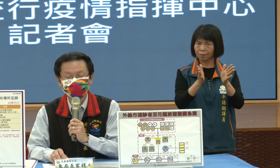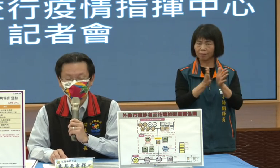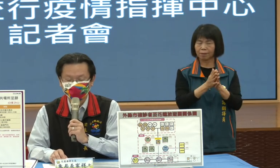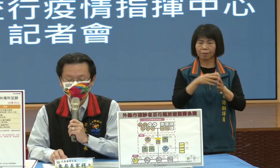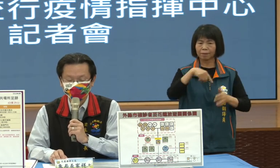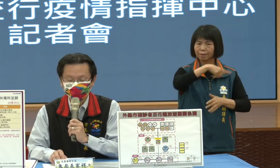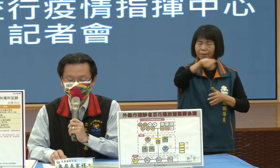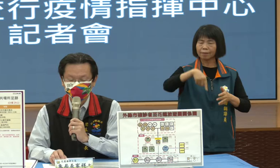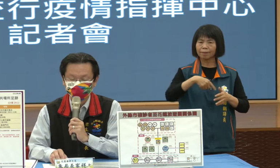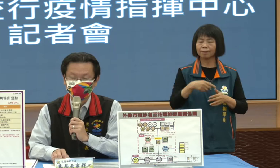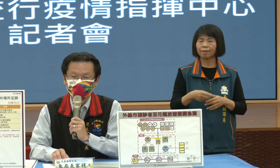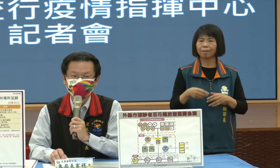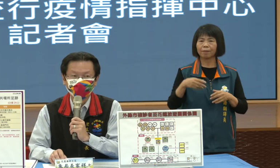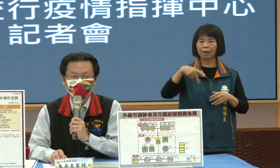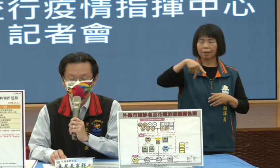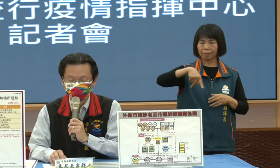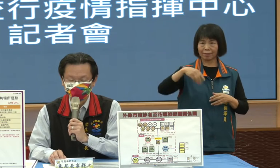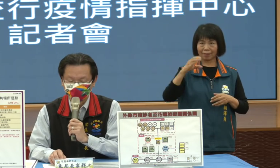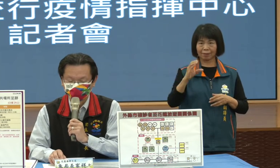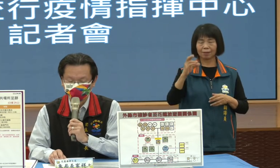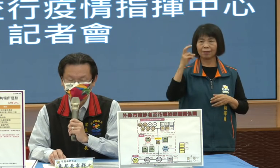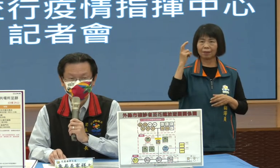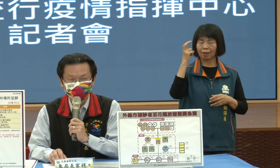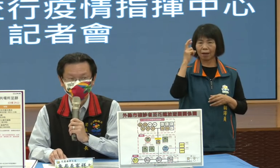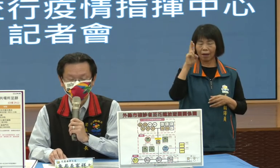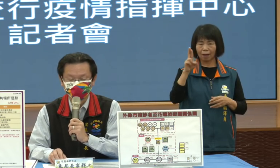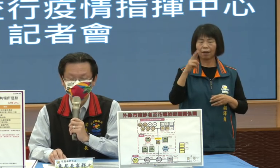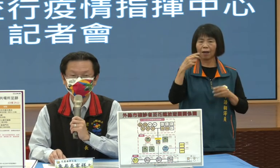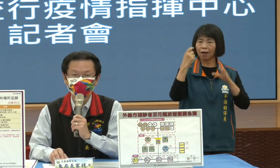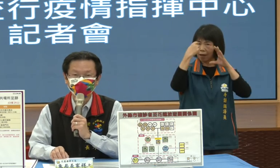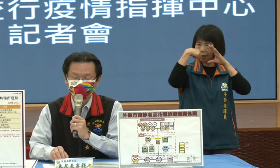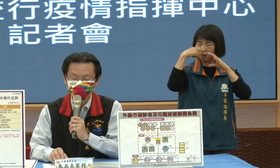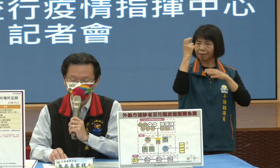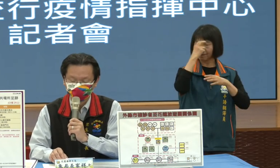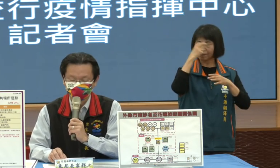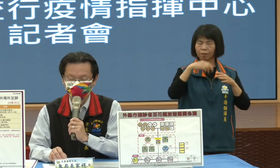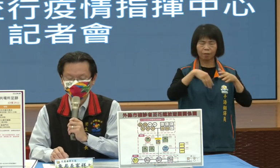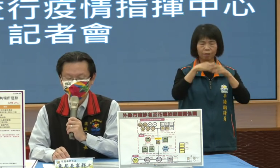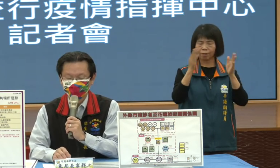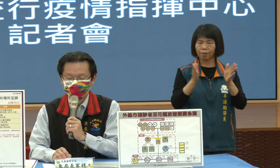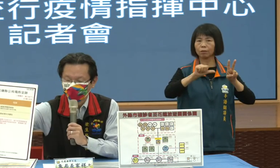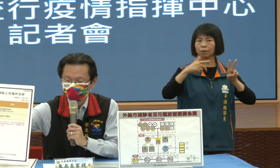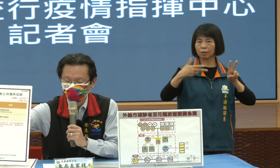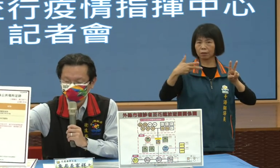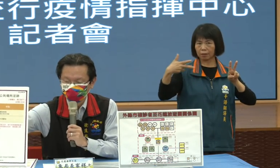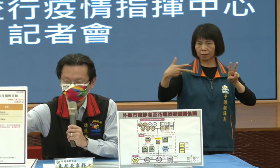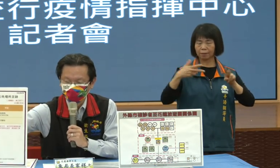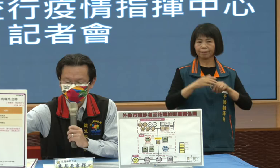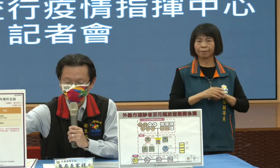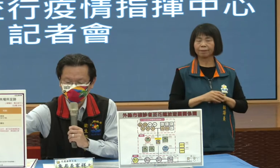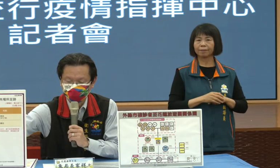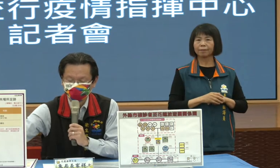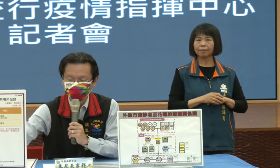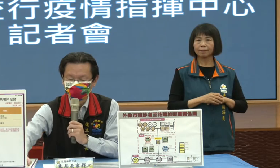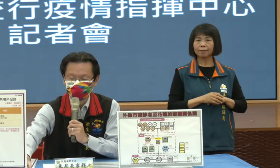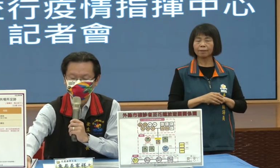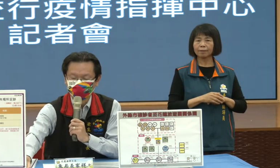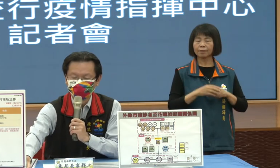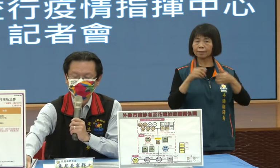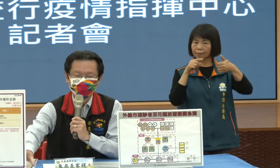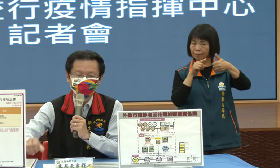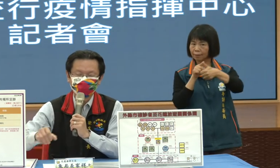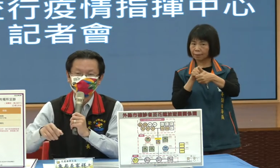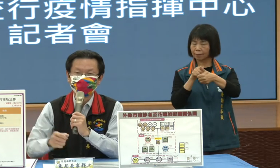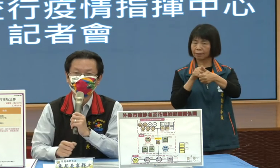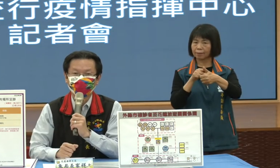了 PCR 目前呢全部是阳阴性全部是阴性24577呢它是一